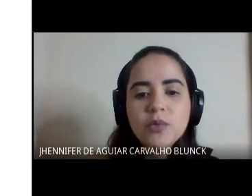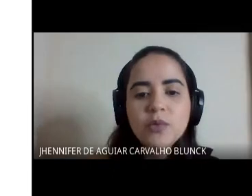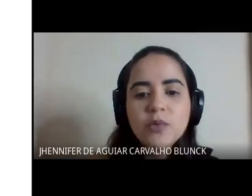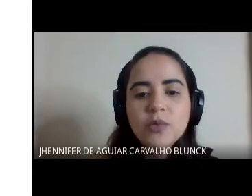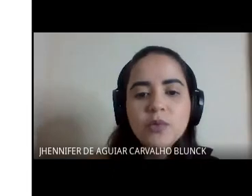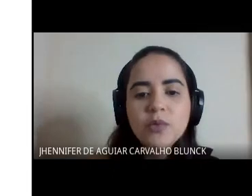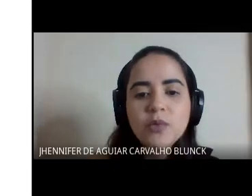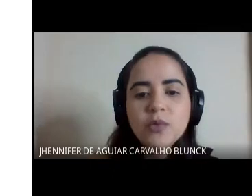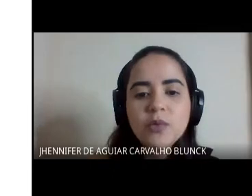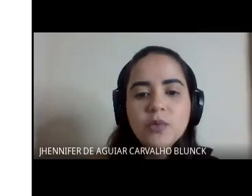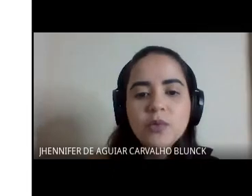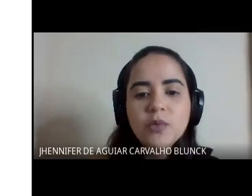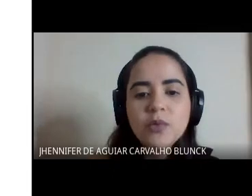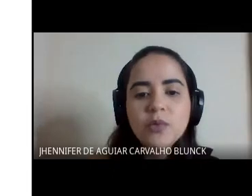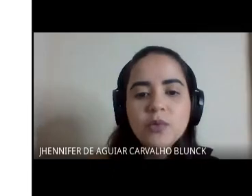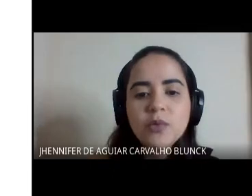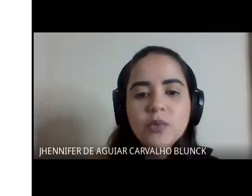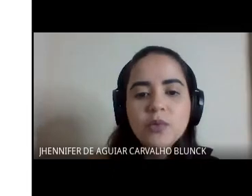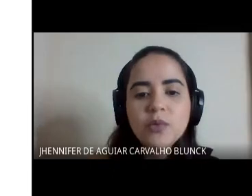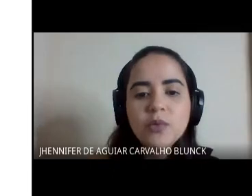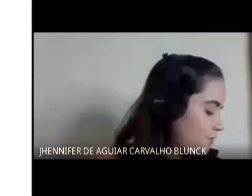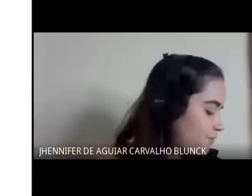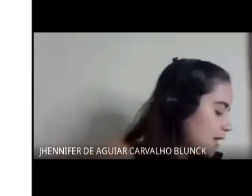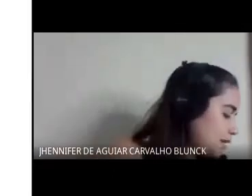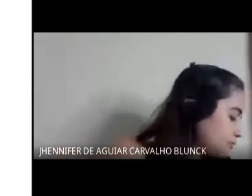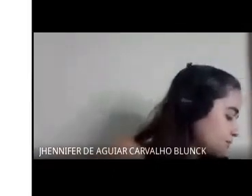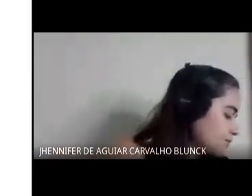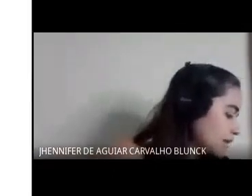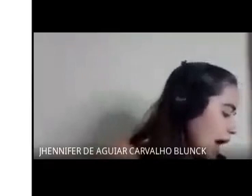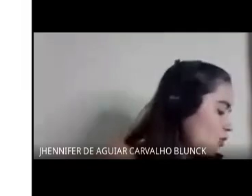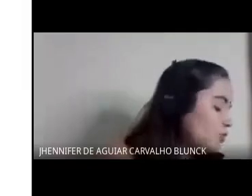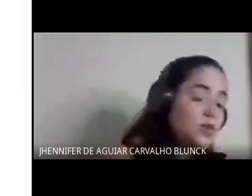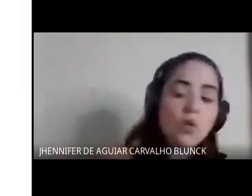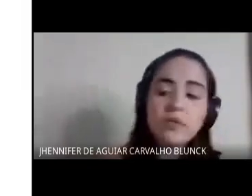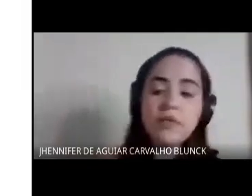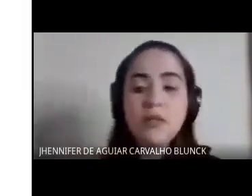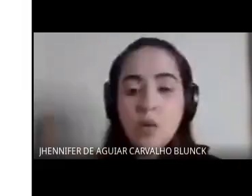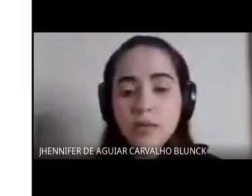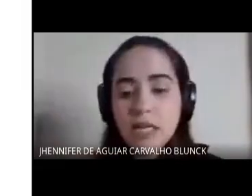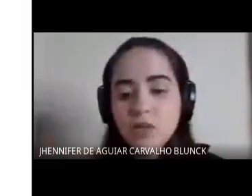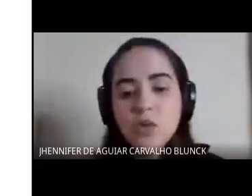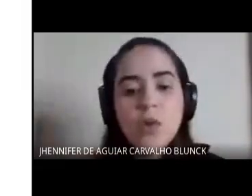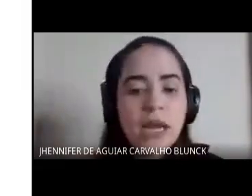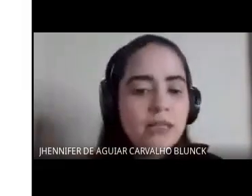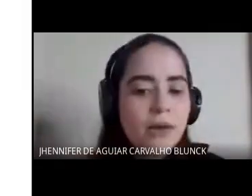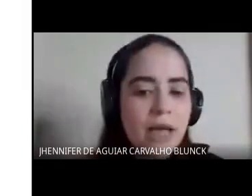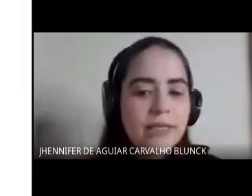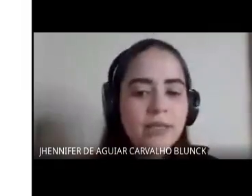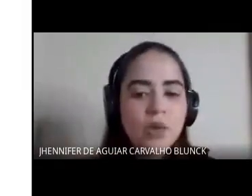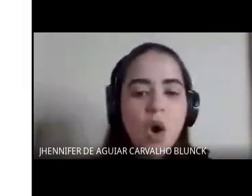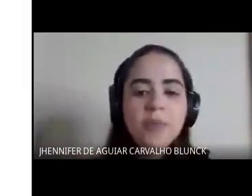o último ponto, que é o nome da escola, né? Teve algumas contradições